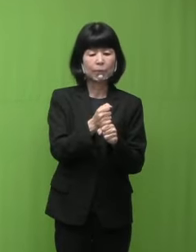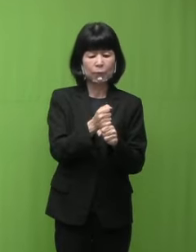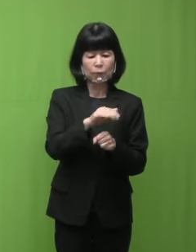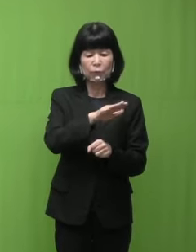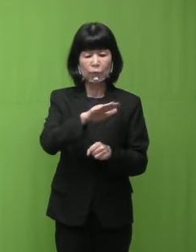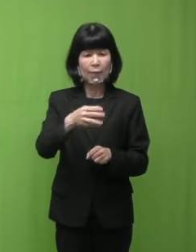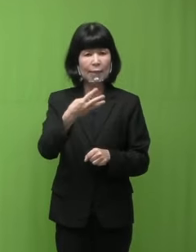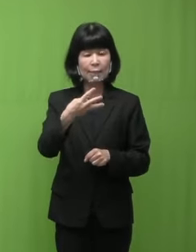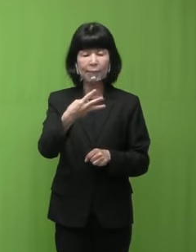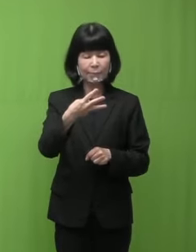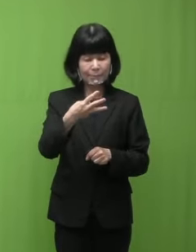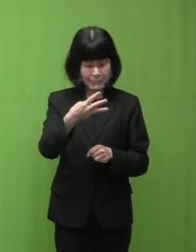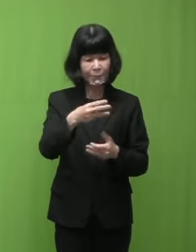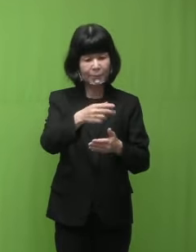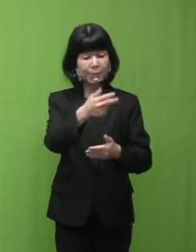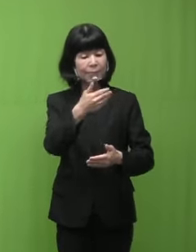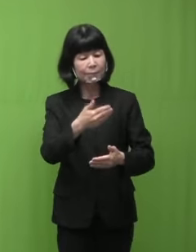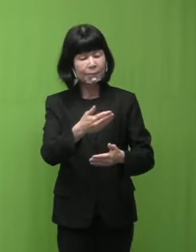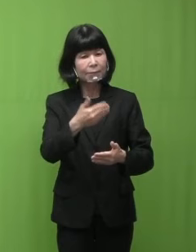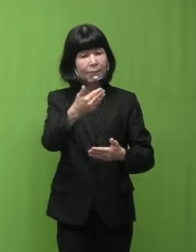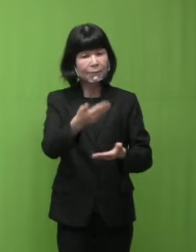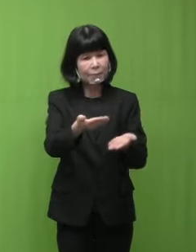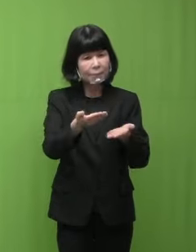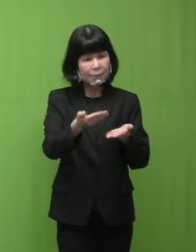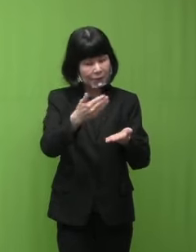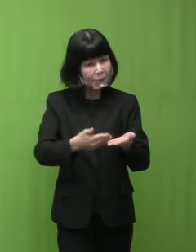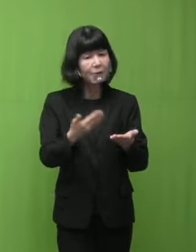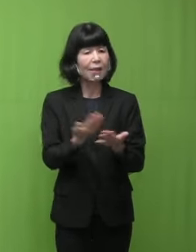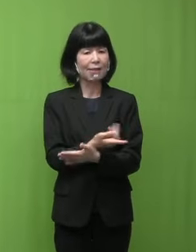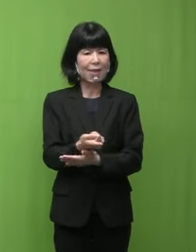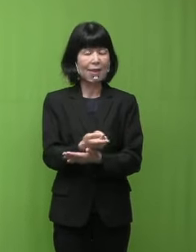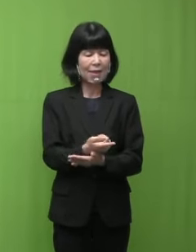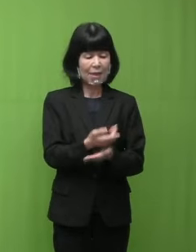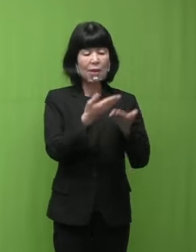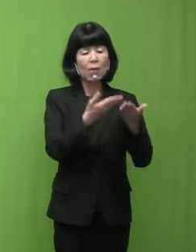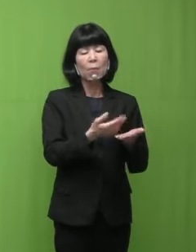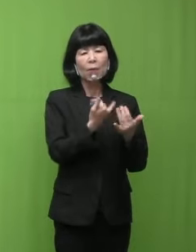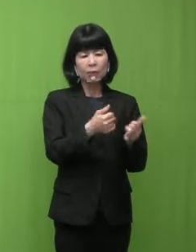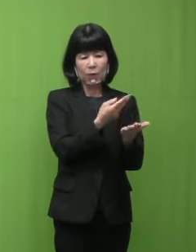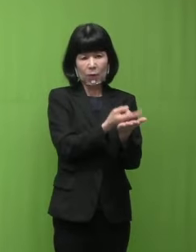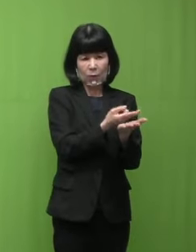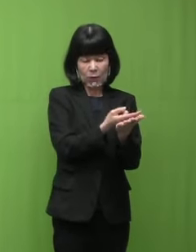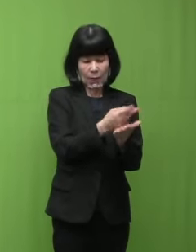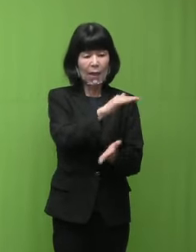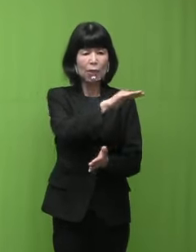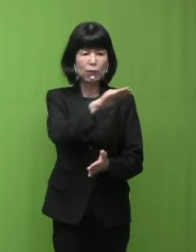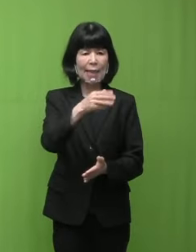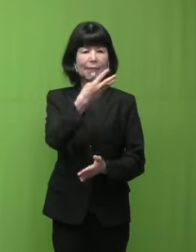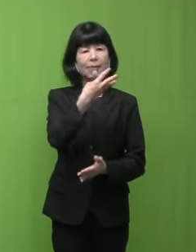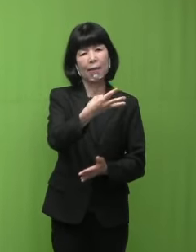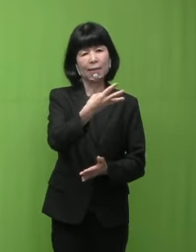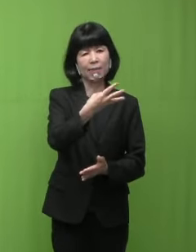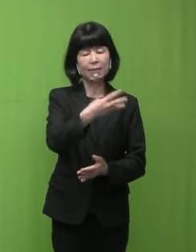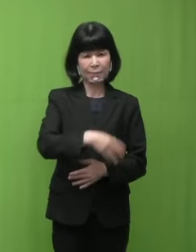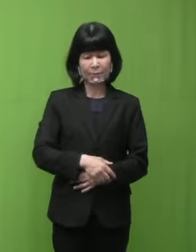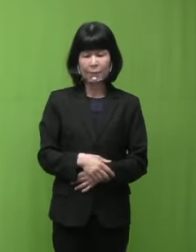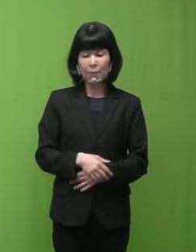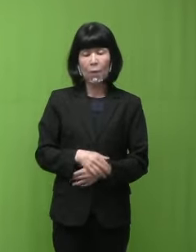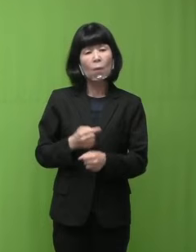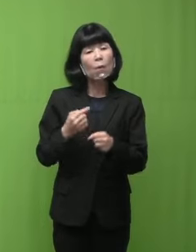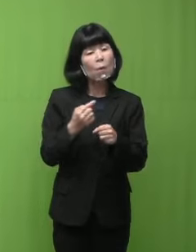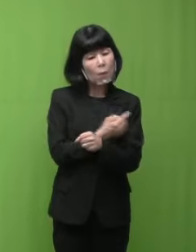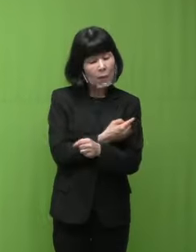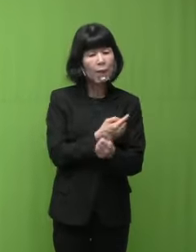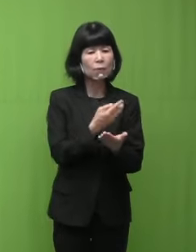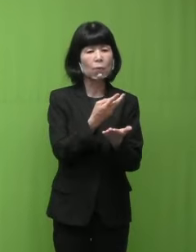脱却をしたという形になりますそれから重症病床の使用率がステージ3いうことで今このそれ以外の主要